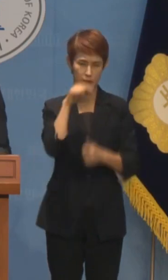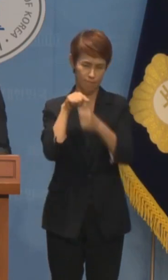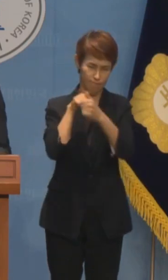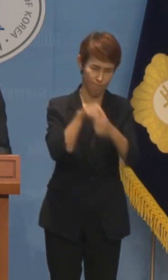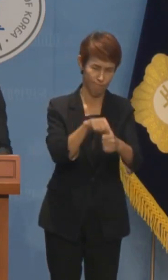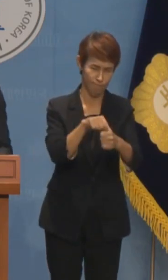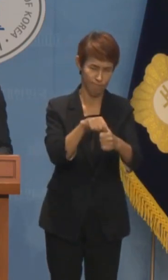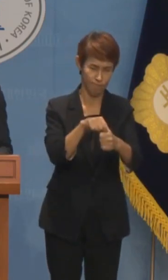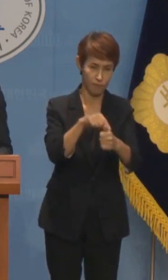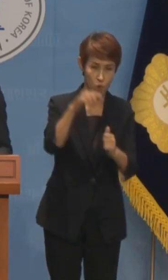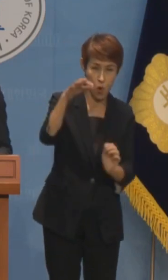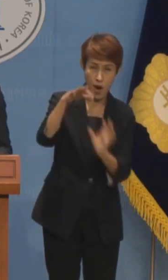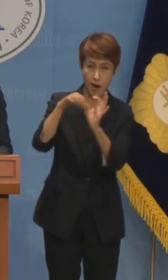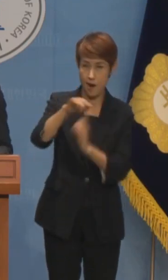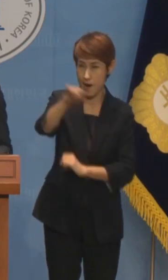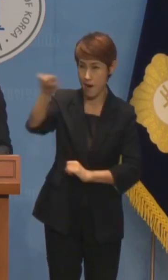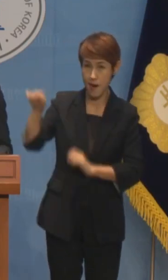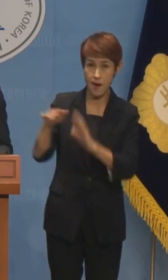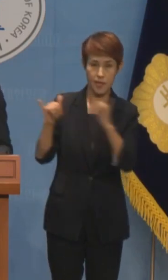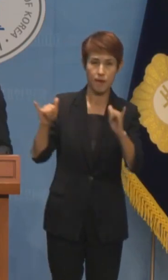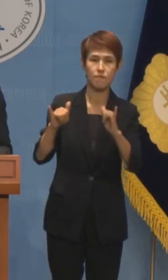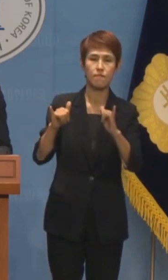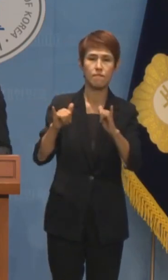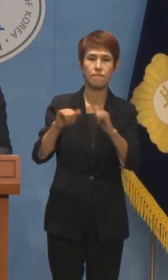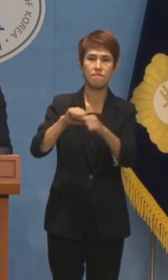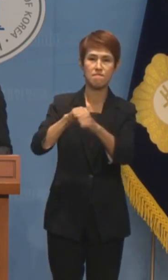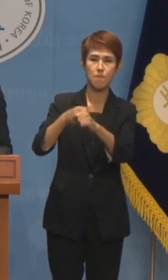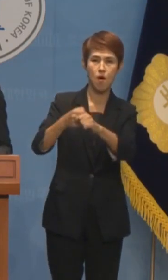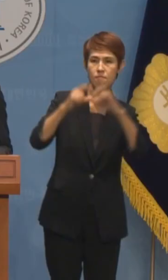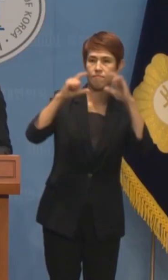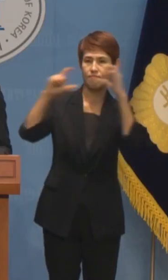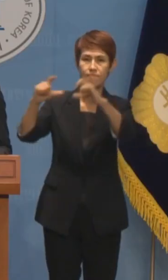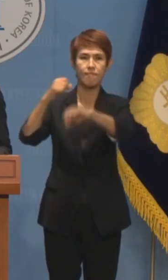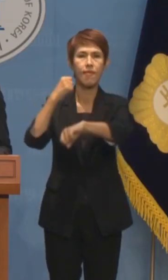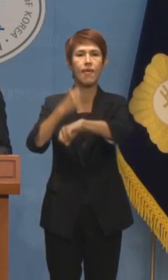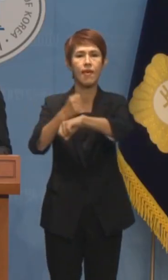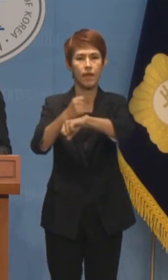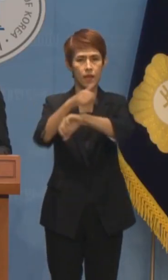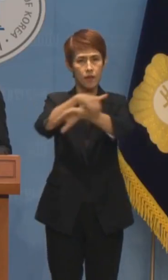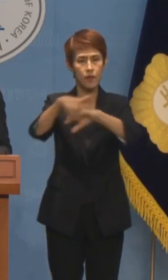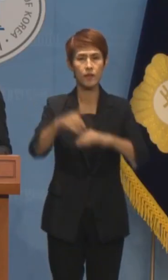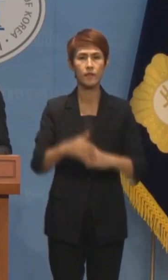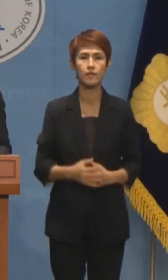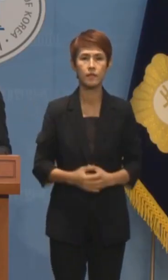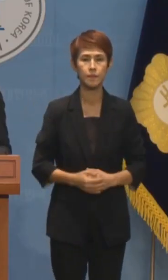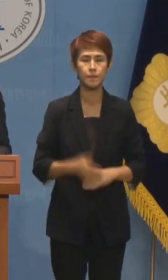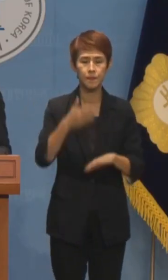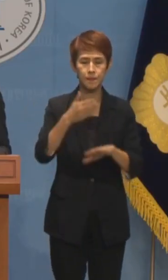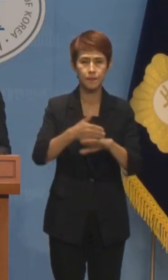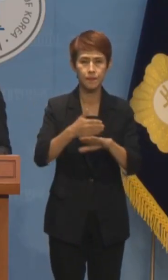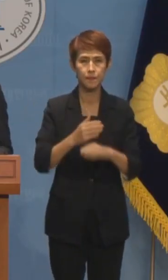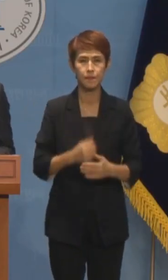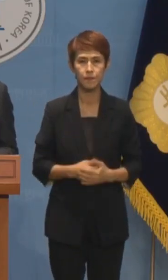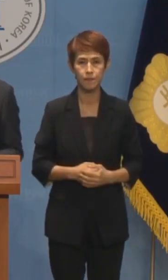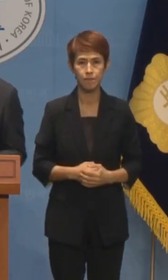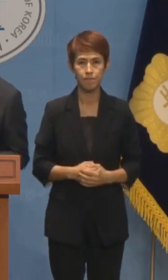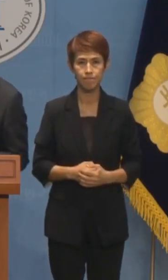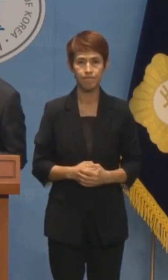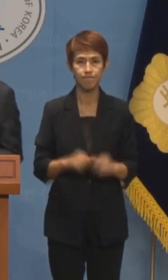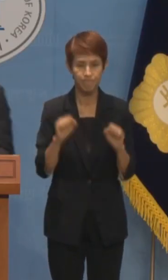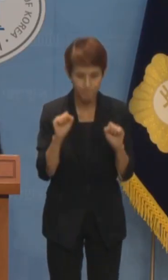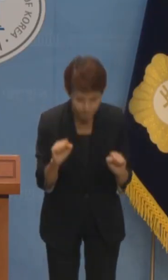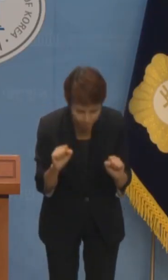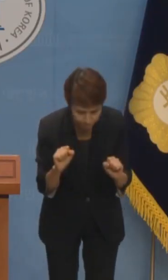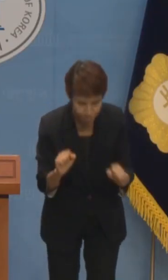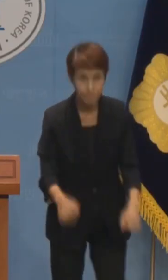가담한 모든 자들에게 대해 법적 책임을 따박따박 묻겠습니다. 감사합니다.